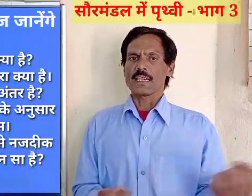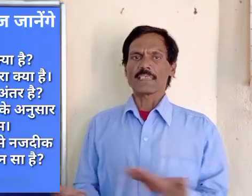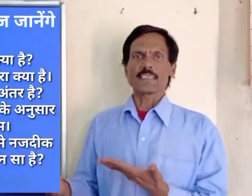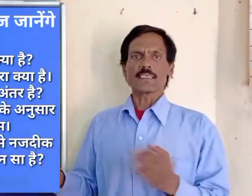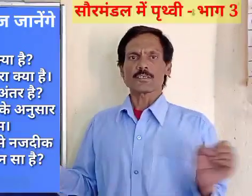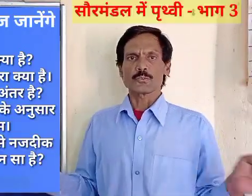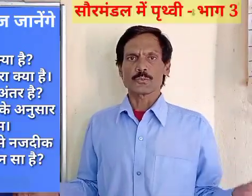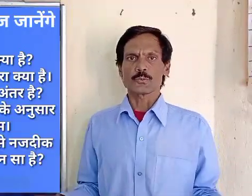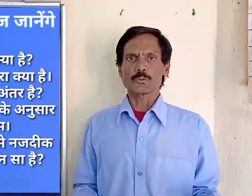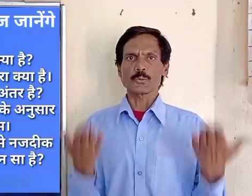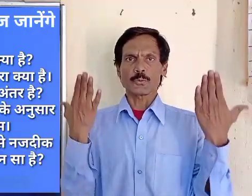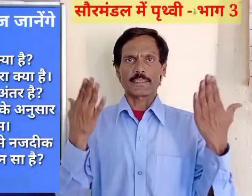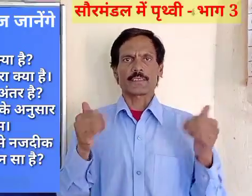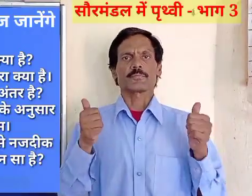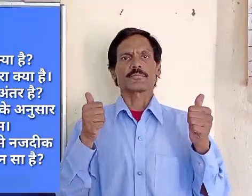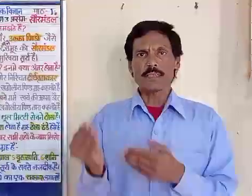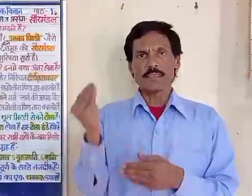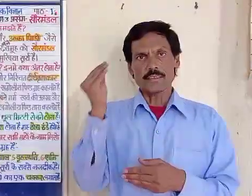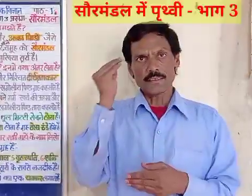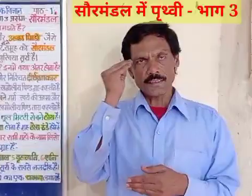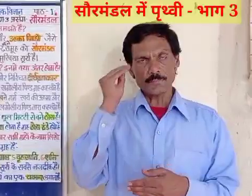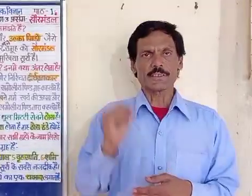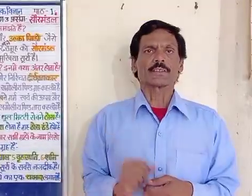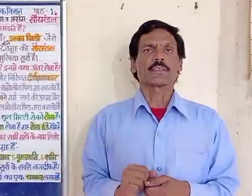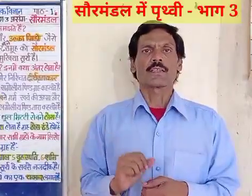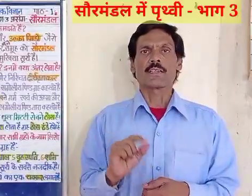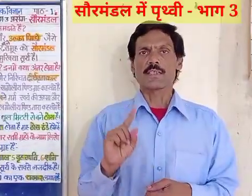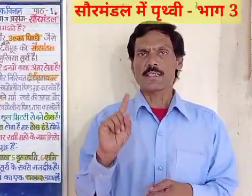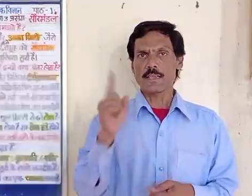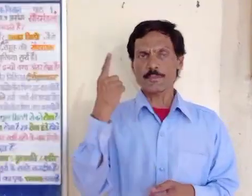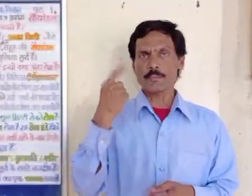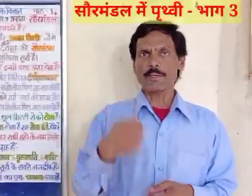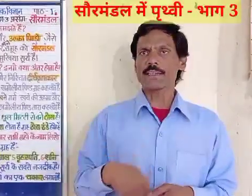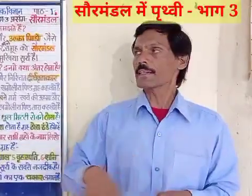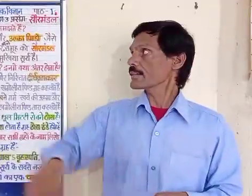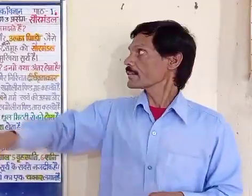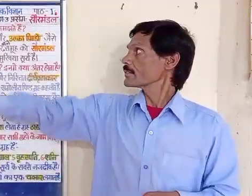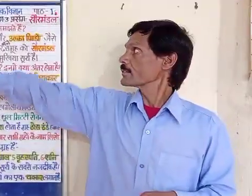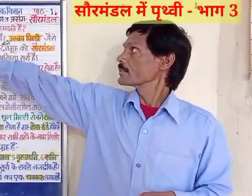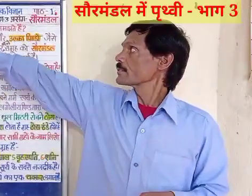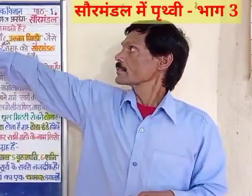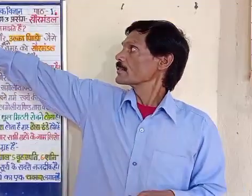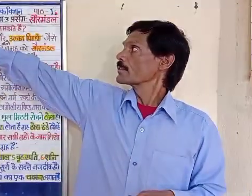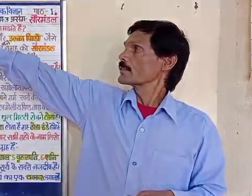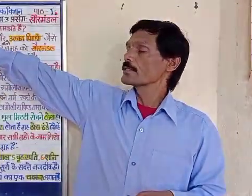आइए शुरू करें, समझें। सबसे पहले